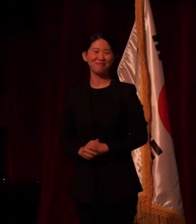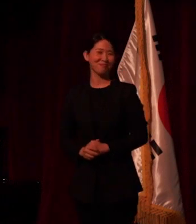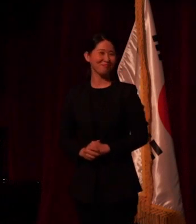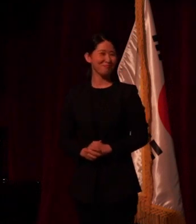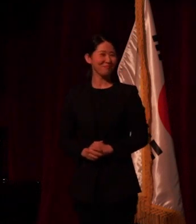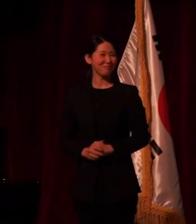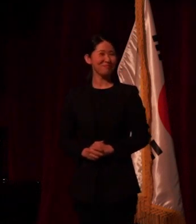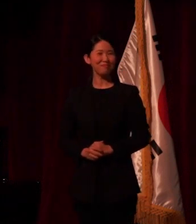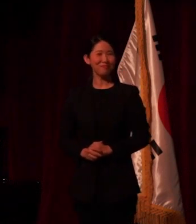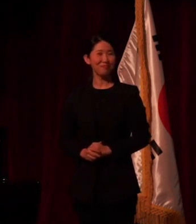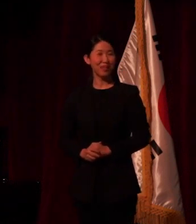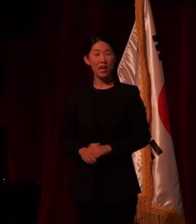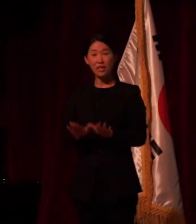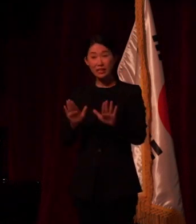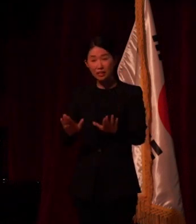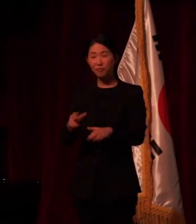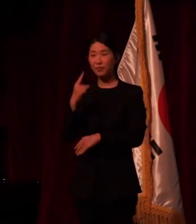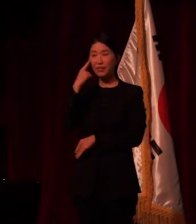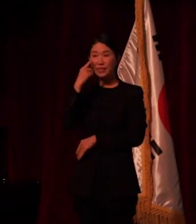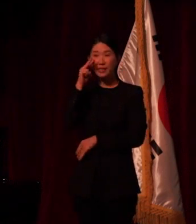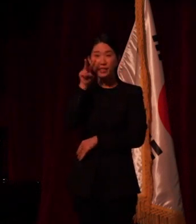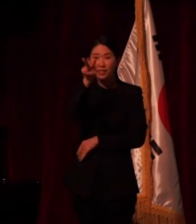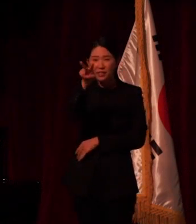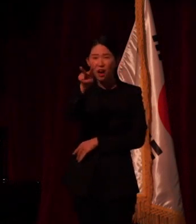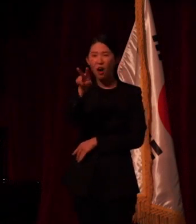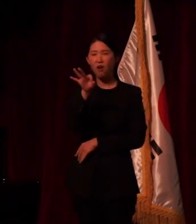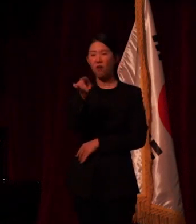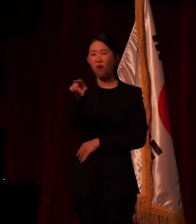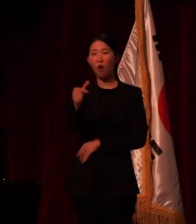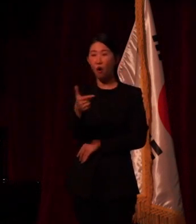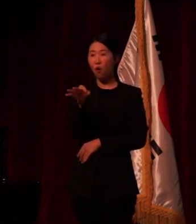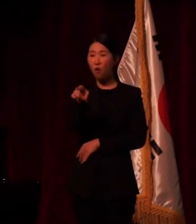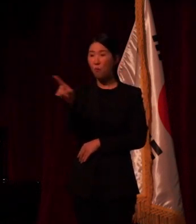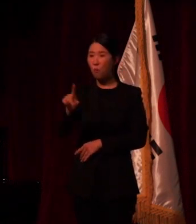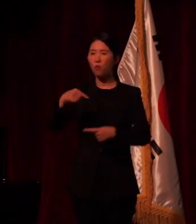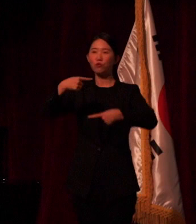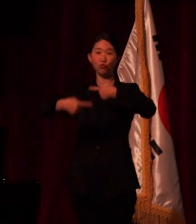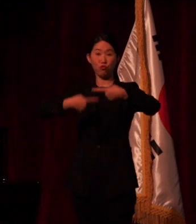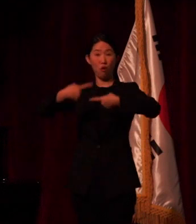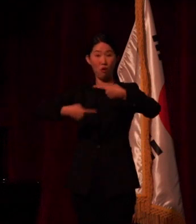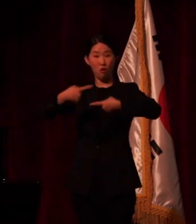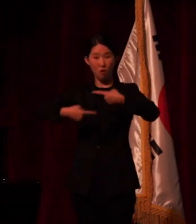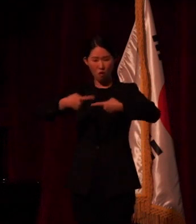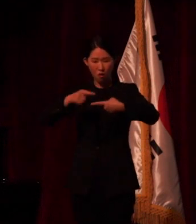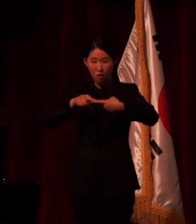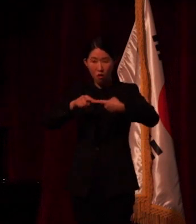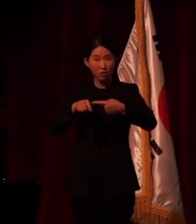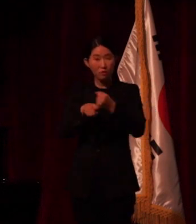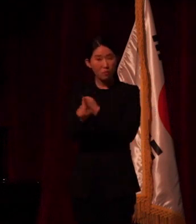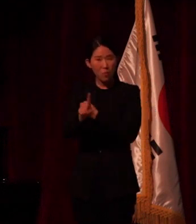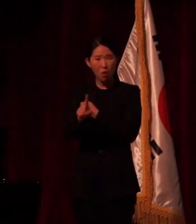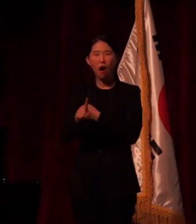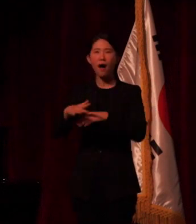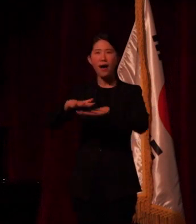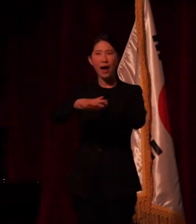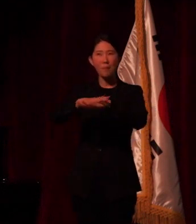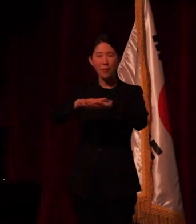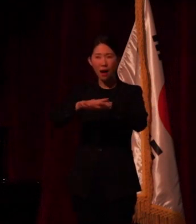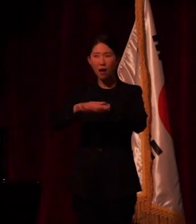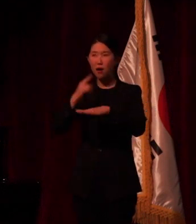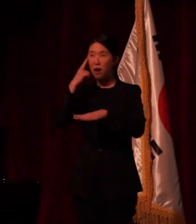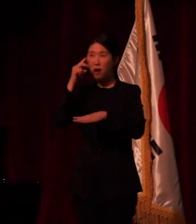네, 이처럼 이 시각 언어인 수어를 사용한다는 것은 결국 감각의 확장이라고 할 수